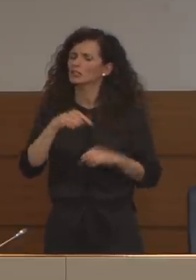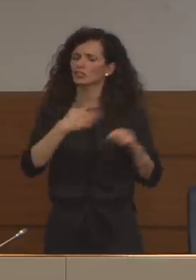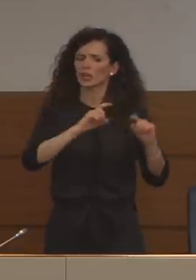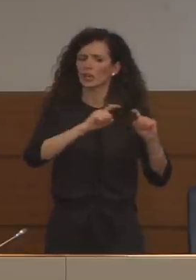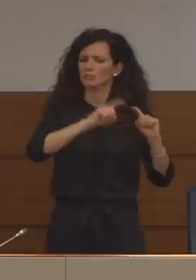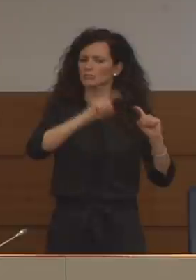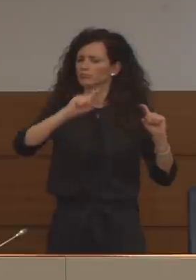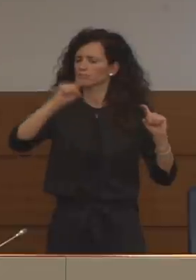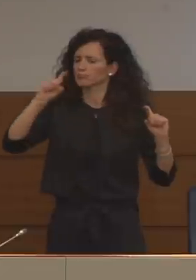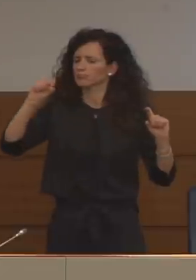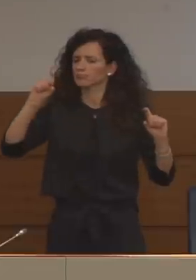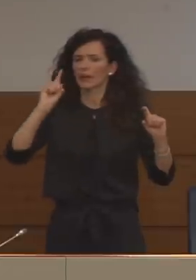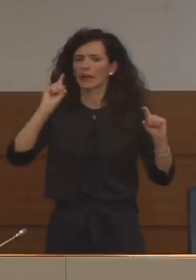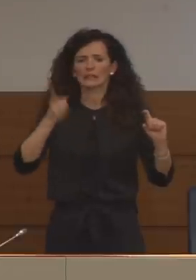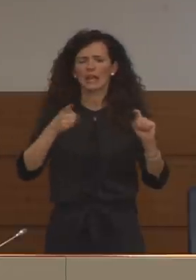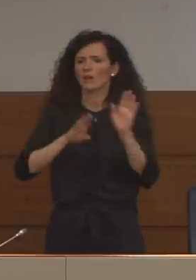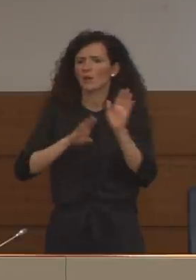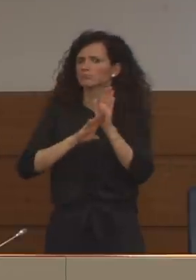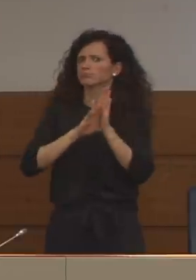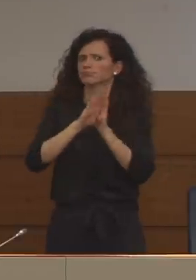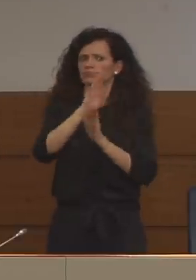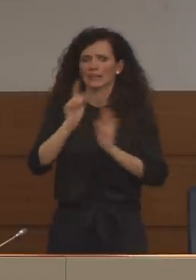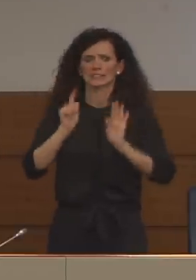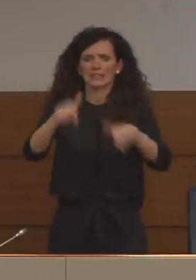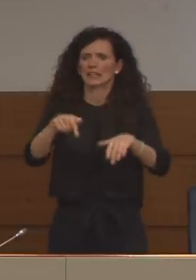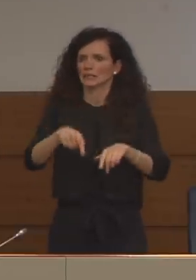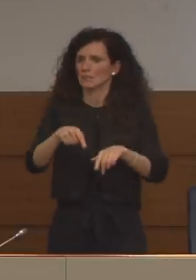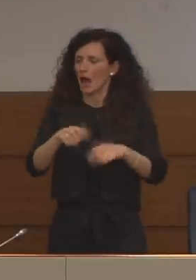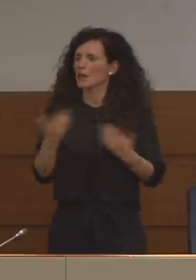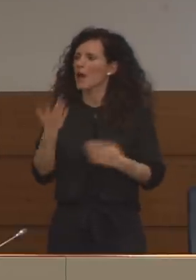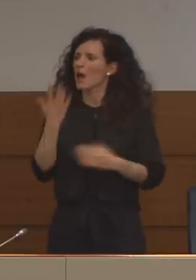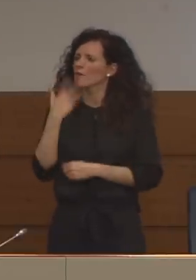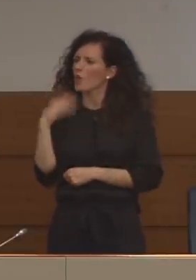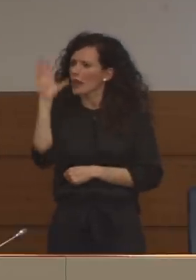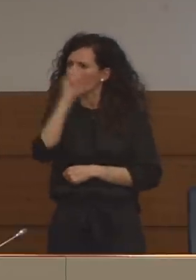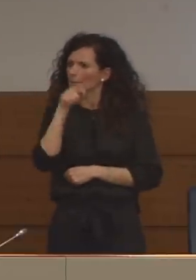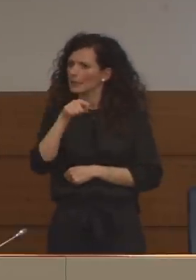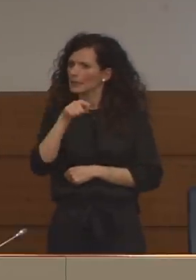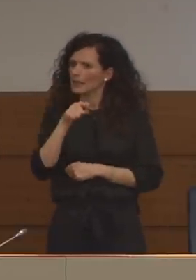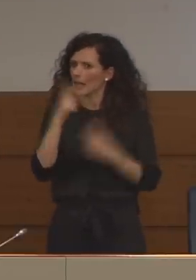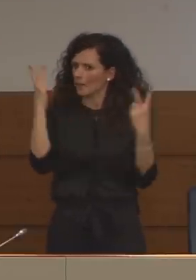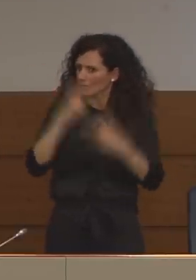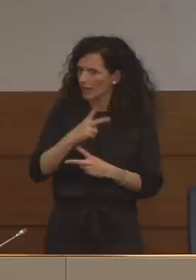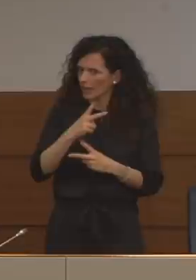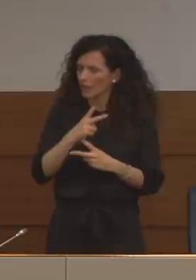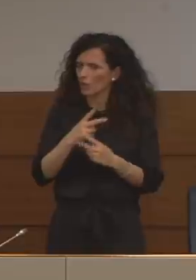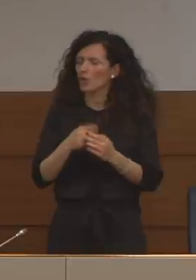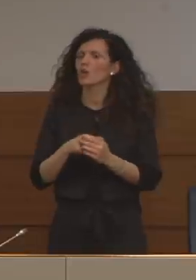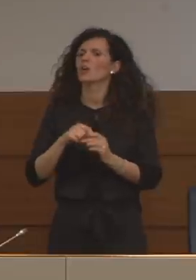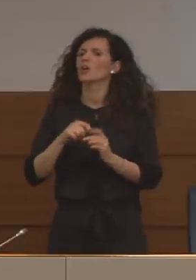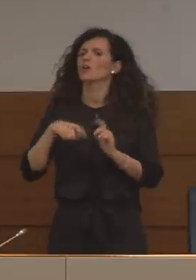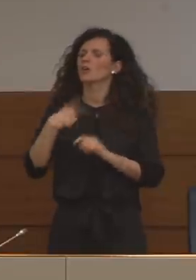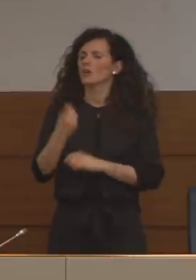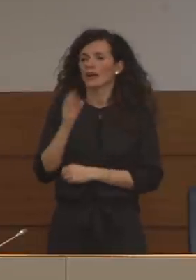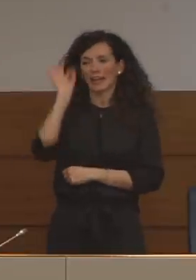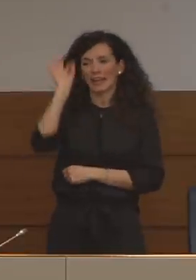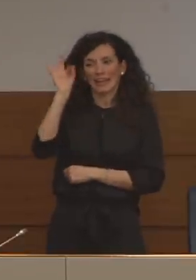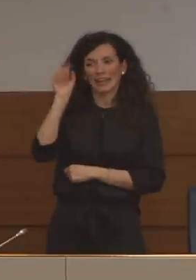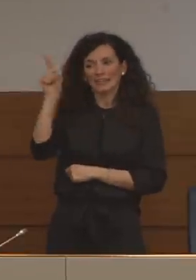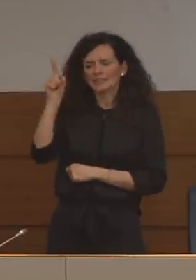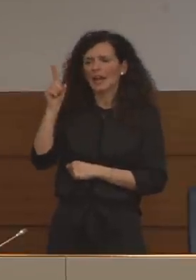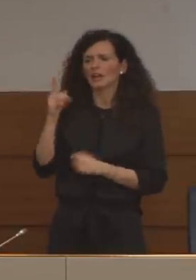nelle prossime settimane quindi capire con voice che valore a questa dichiarazione dalla gran bretagna ha fatto uno studio